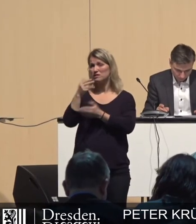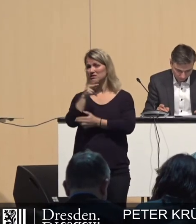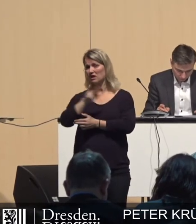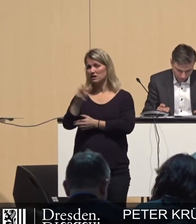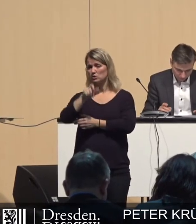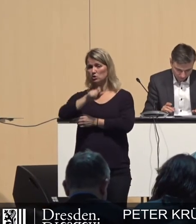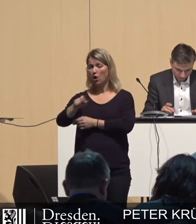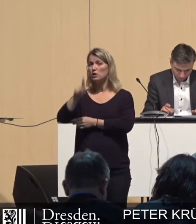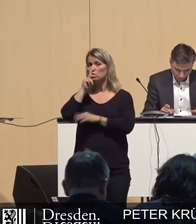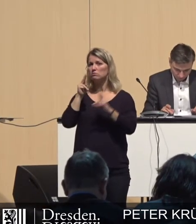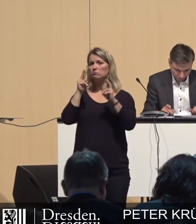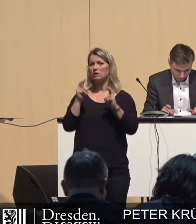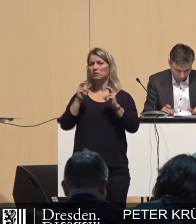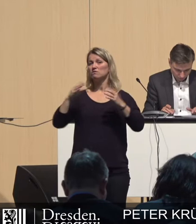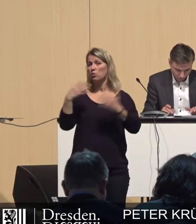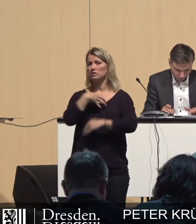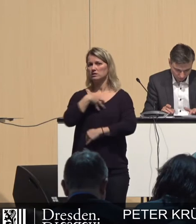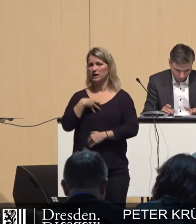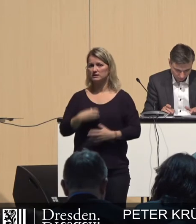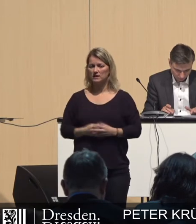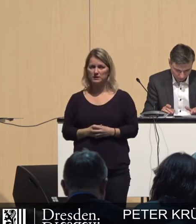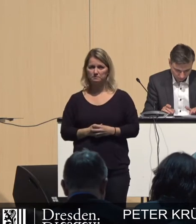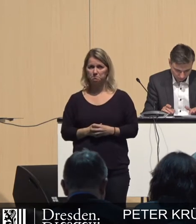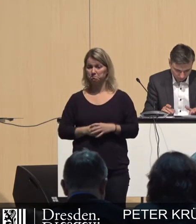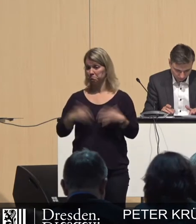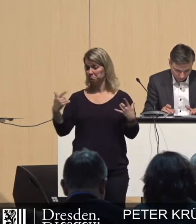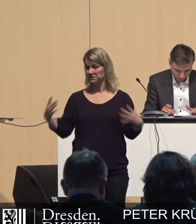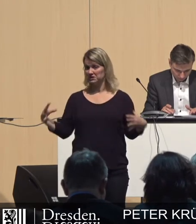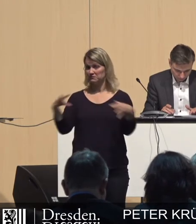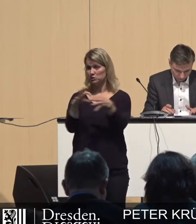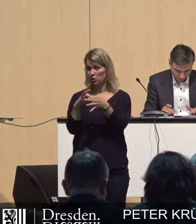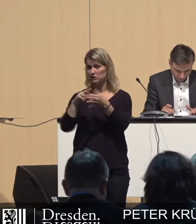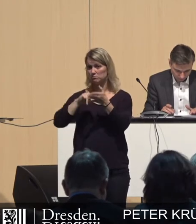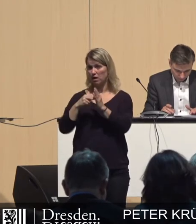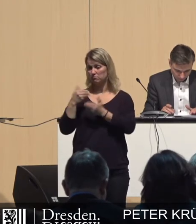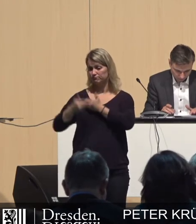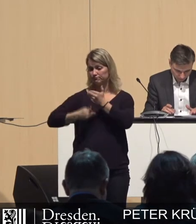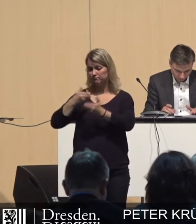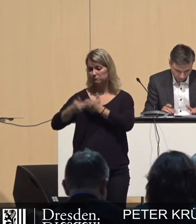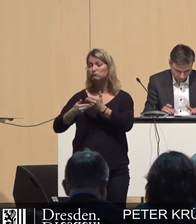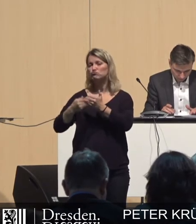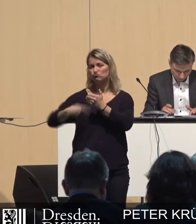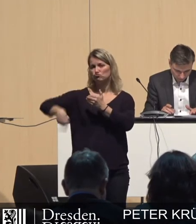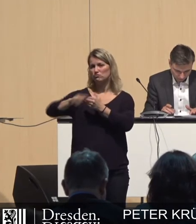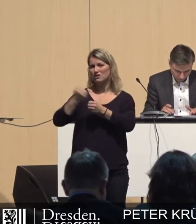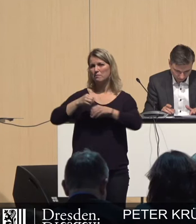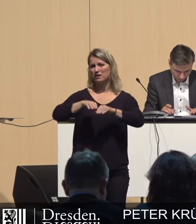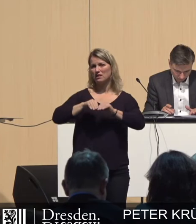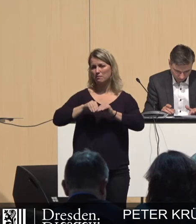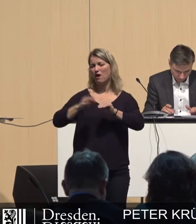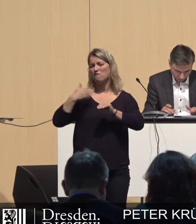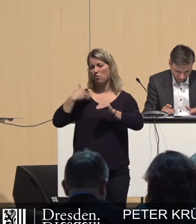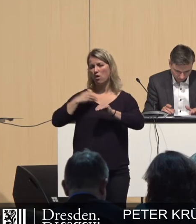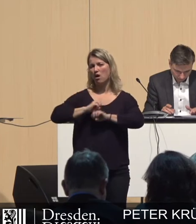Landeshauptstadt Dresden. Im Zuge dieses Fusionsvorhabens wurden auch die Arbeitnehmer umfassend in die Informations-